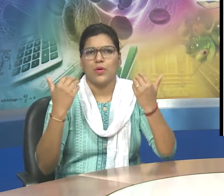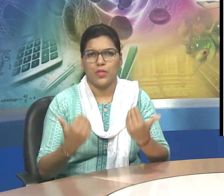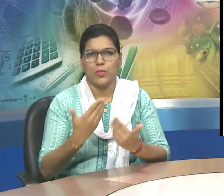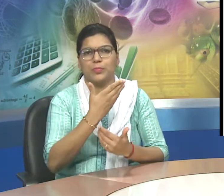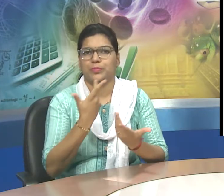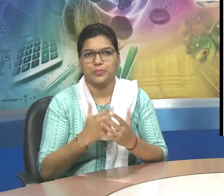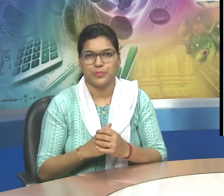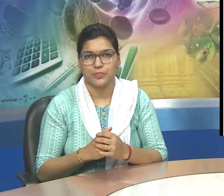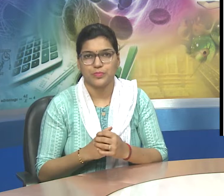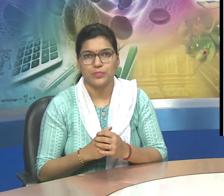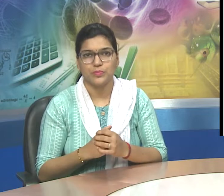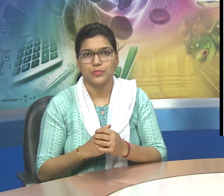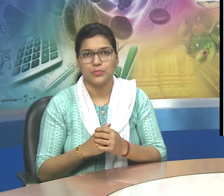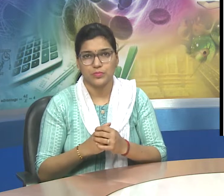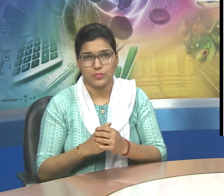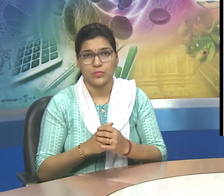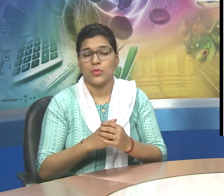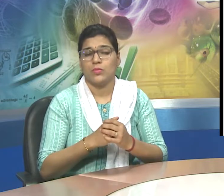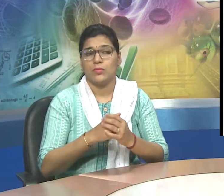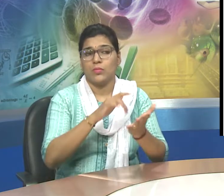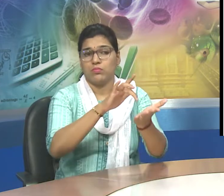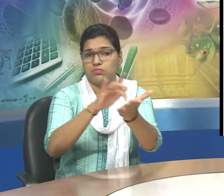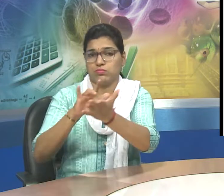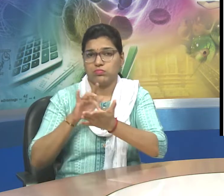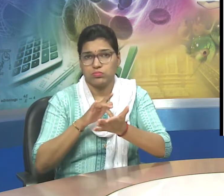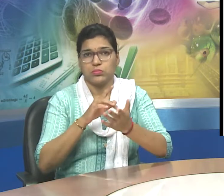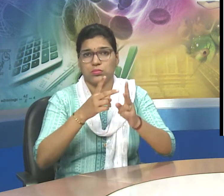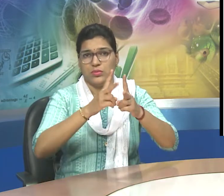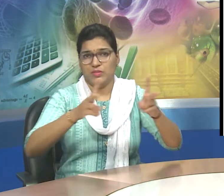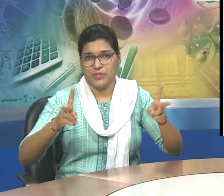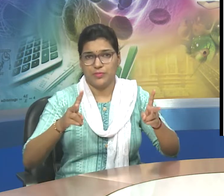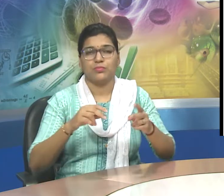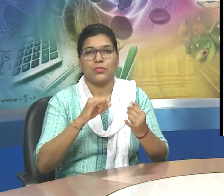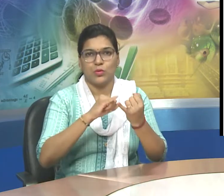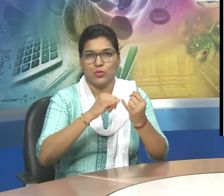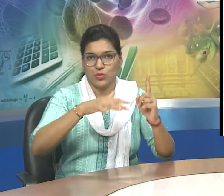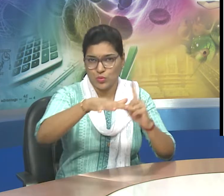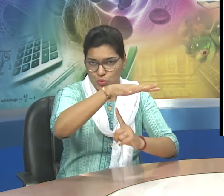पॉलिटिकल साइंस का कोड 317 अर्थात 317 है। पार्ट का नाम